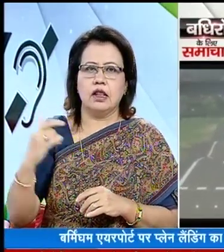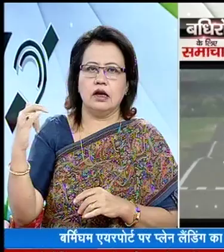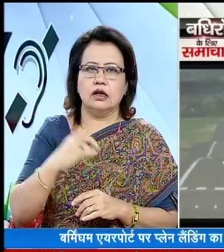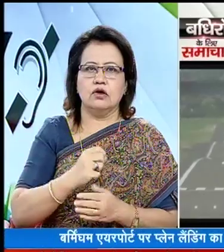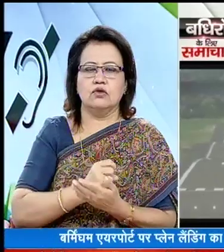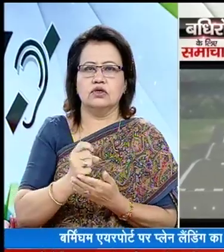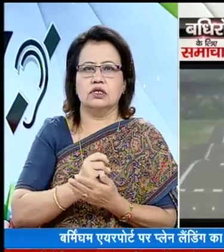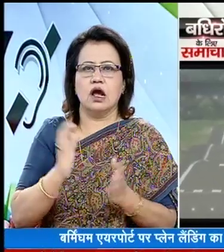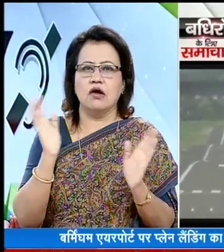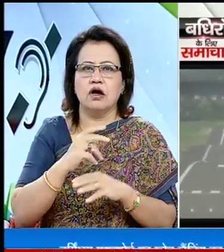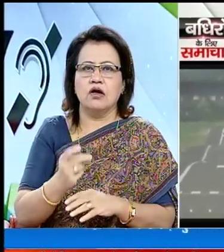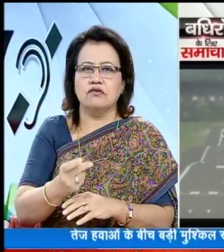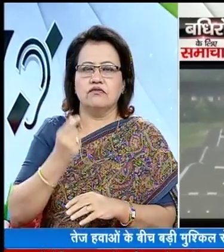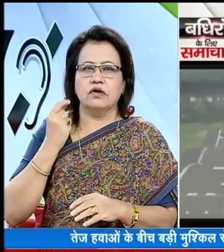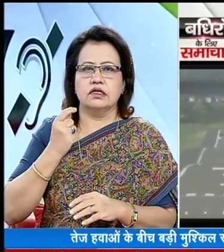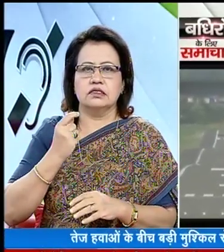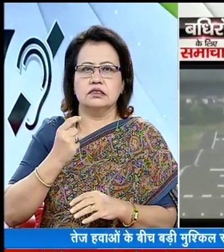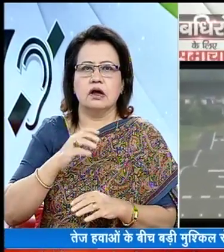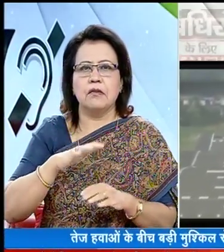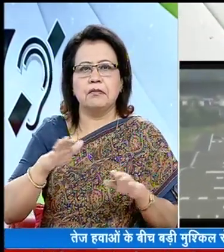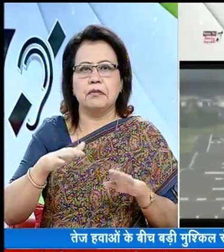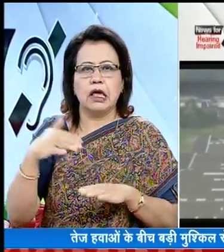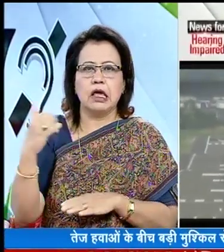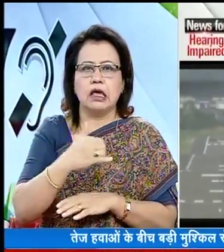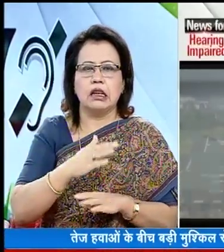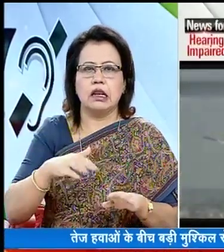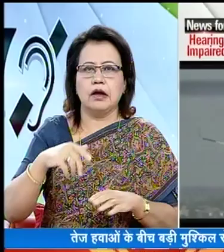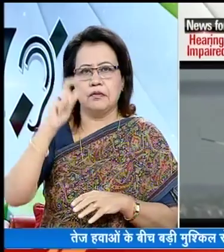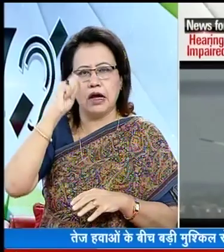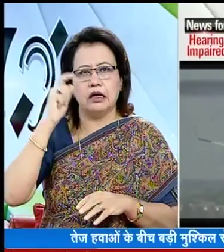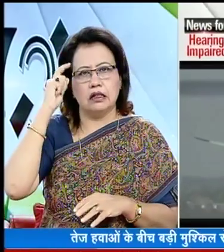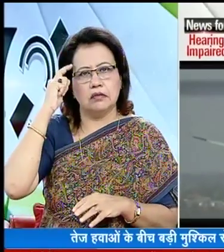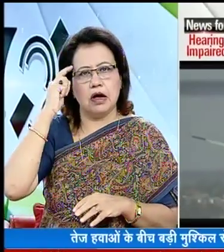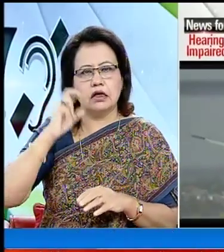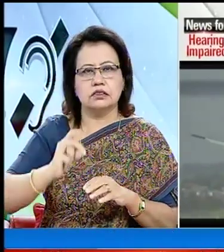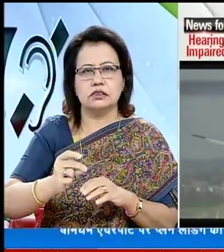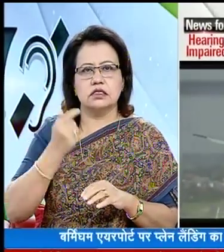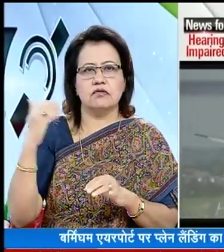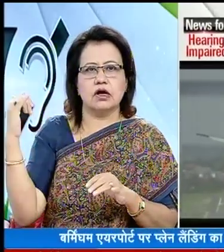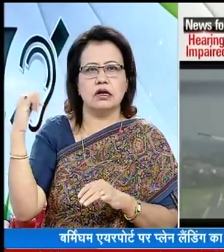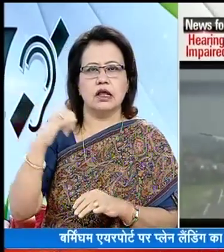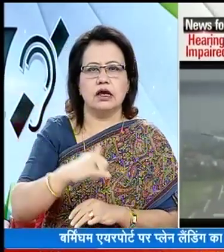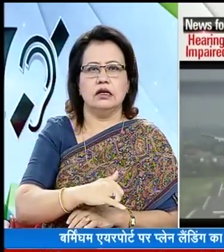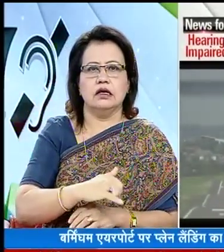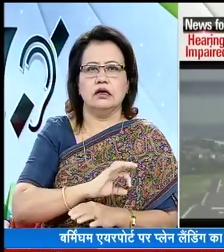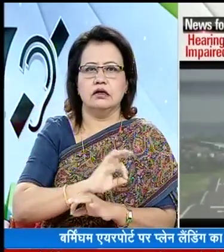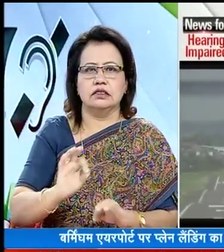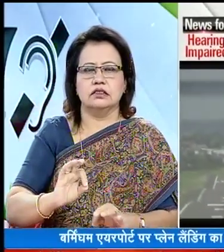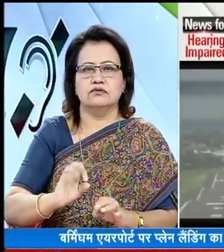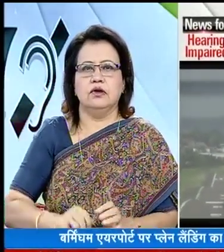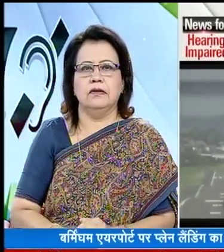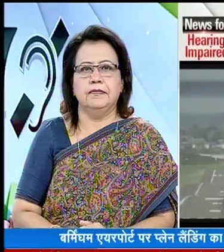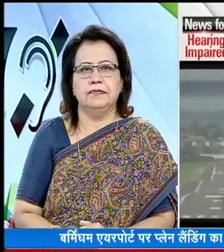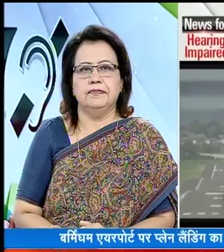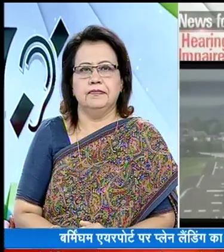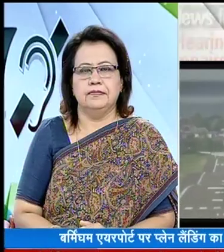की कोशिश की। हवा की रफ्तार फिर से प्लेन को हिलाने लगी, लेकिन इस बार पायलट ने समझदारी दिखाते हुए तेज हवा के बीच प्लेन की लैंडिंग करवा दी।